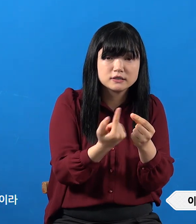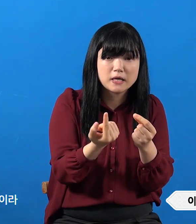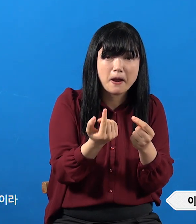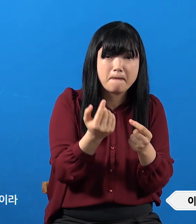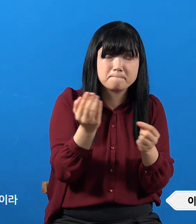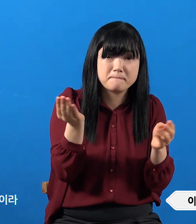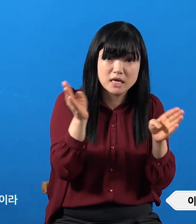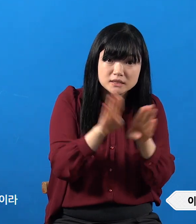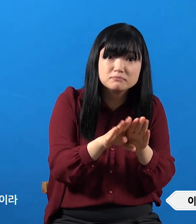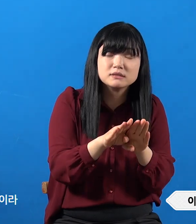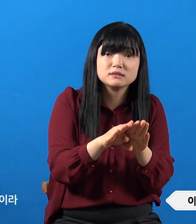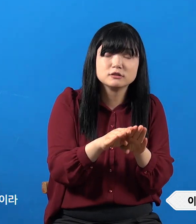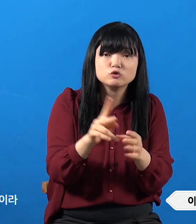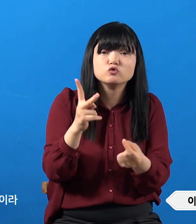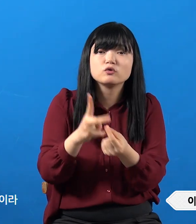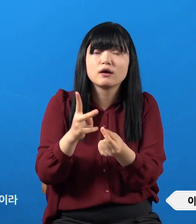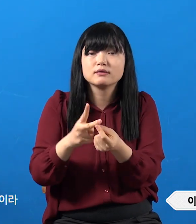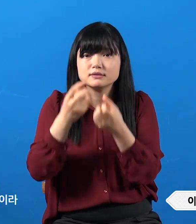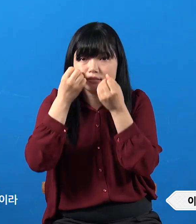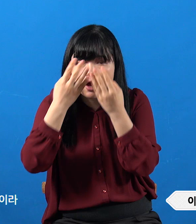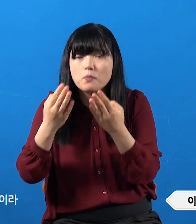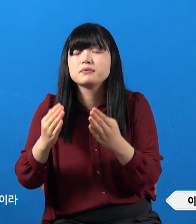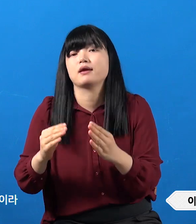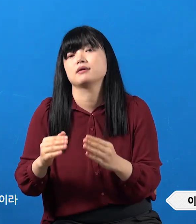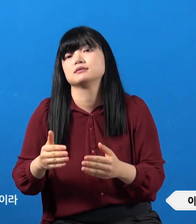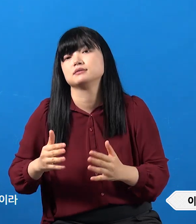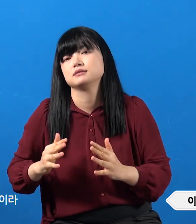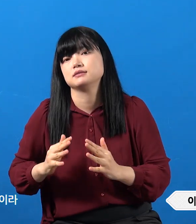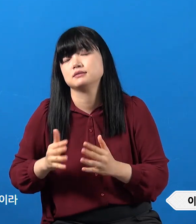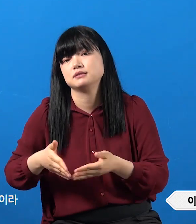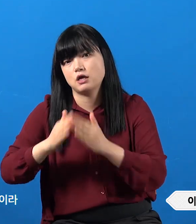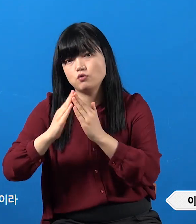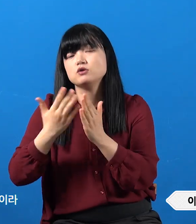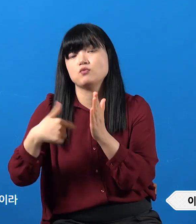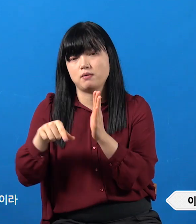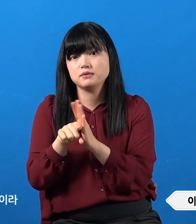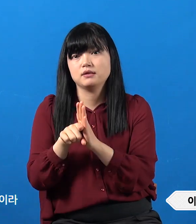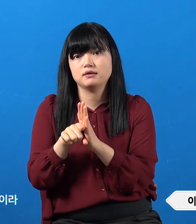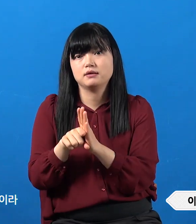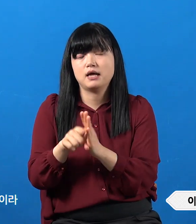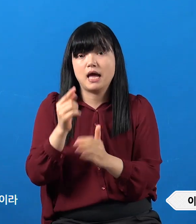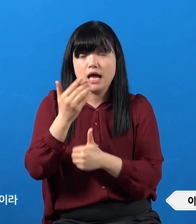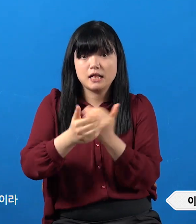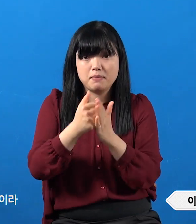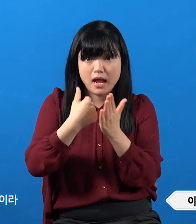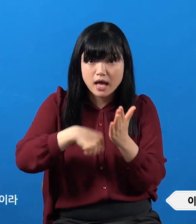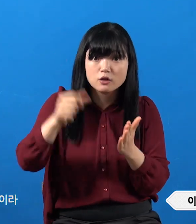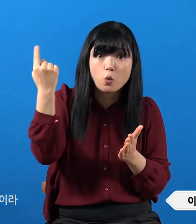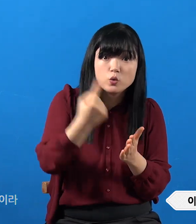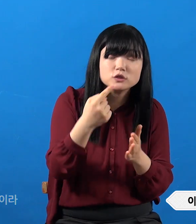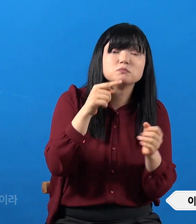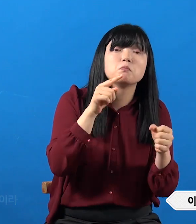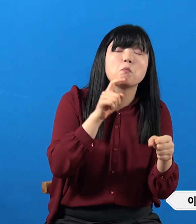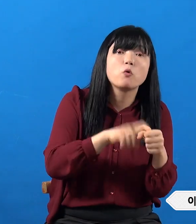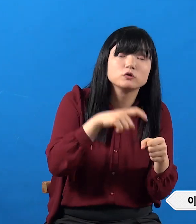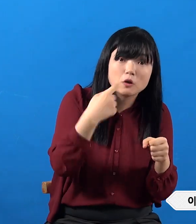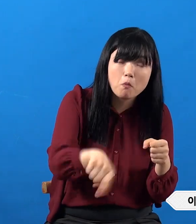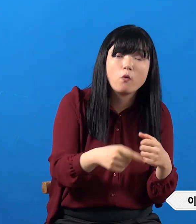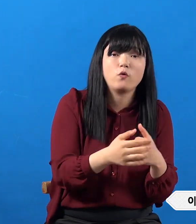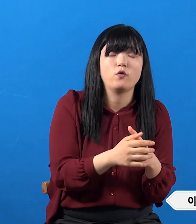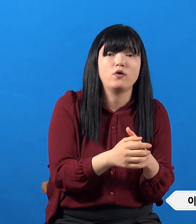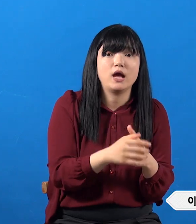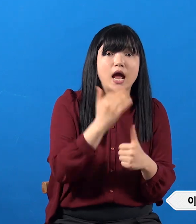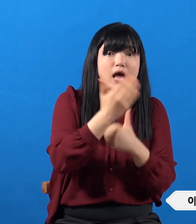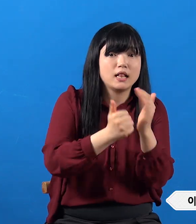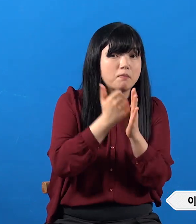폐하심은 둘째 것을 세우려 하심이라. 예수님이 이 땅에 오신 목적, 하나님의 아들로 이 땅에 오신 목적, 하나님의 뜻,